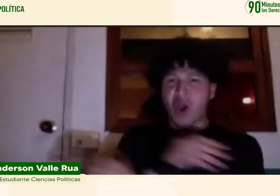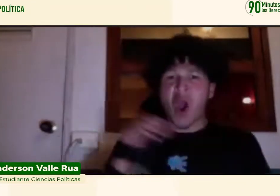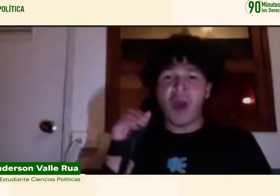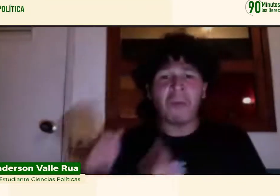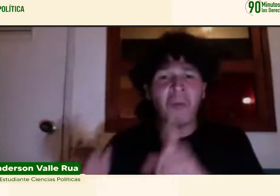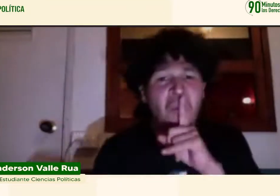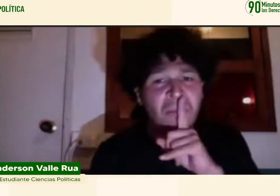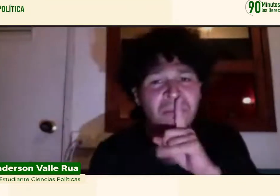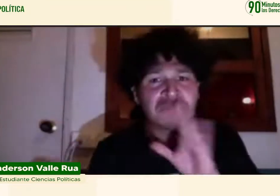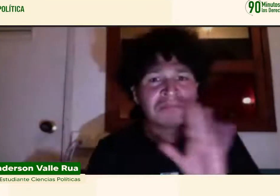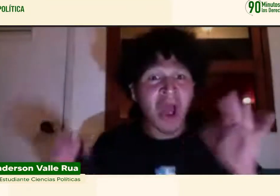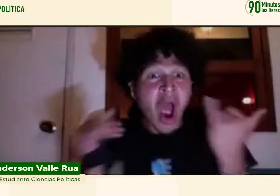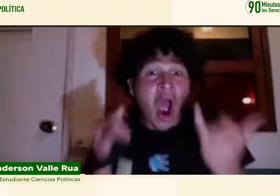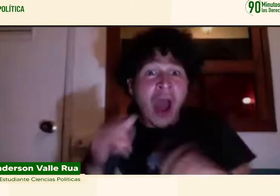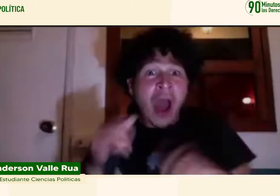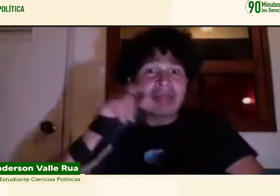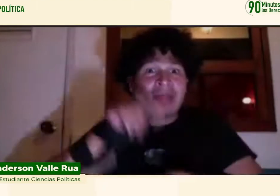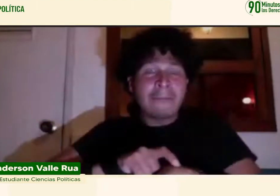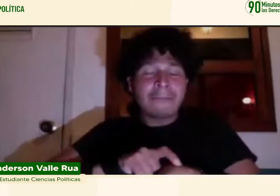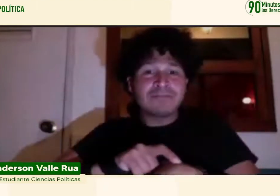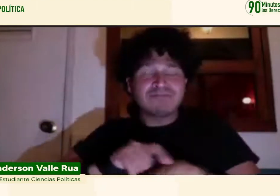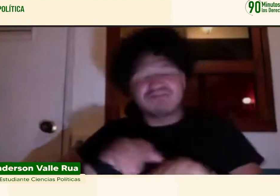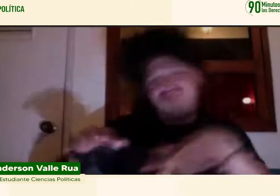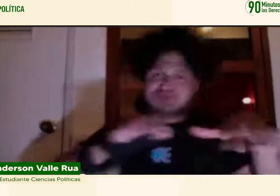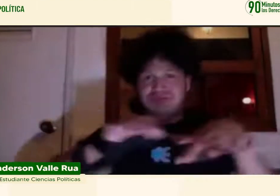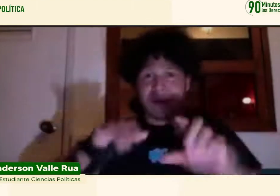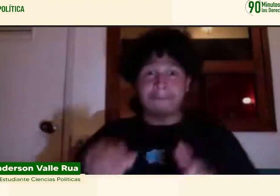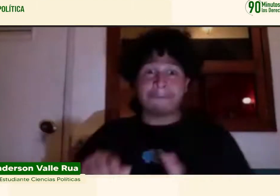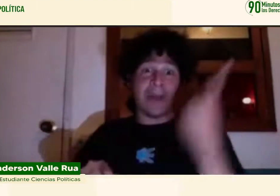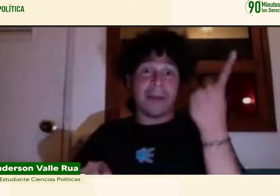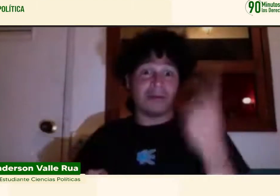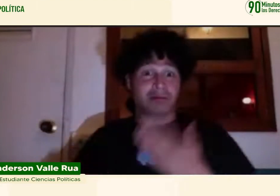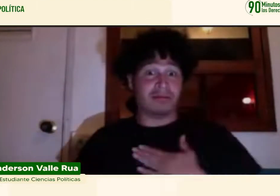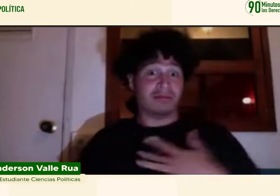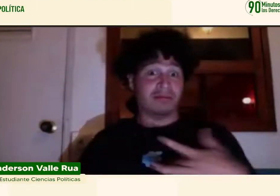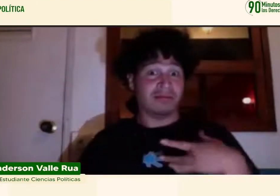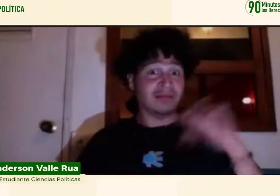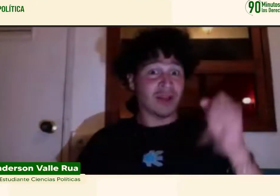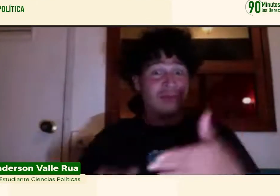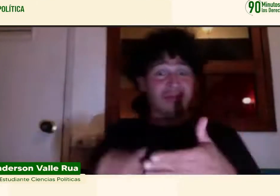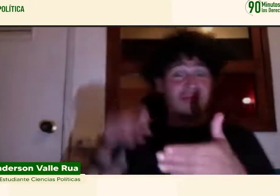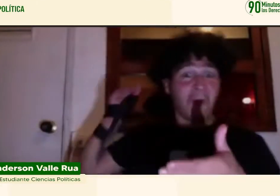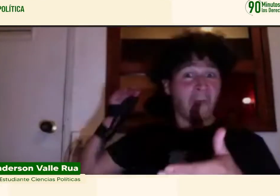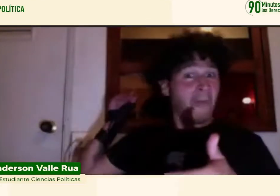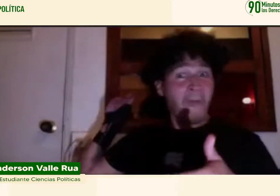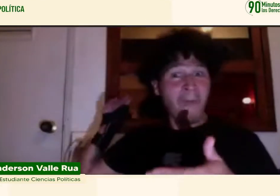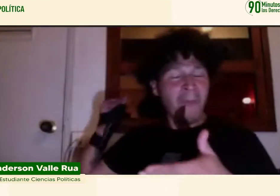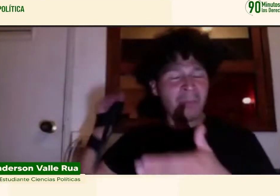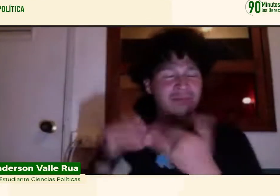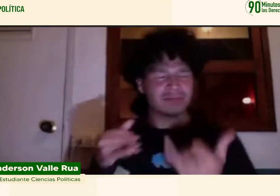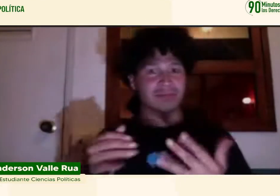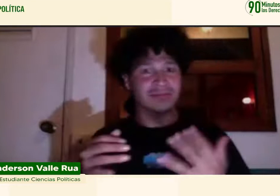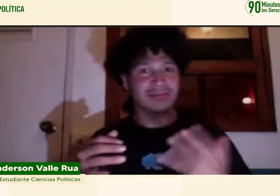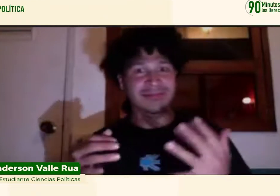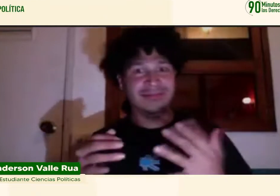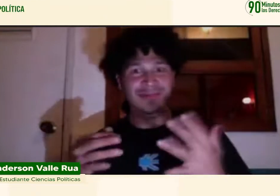ejemplo como hubiese sido al contrario pues no sabríamos es una hipótesis también como hubiese sido la reacción y que seguramente también